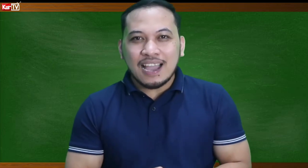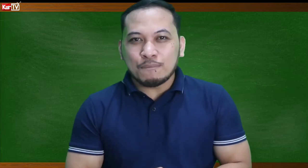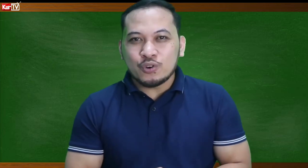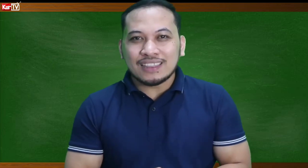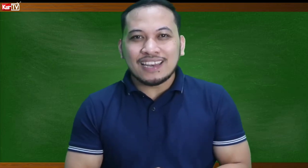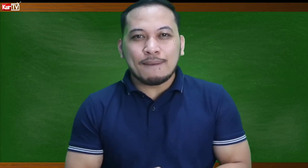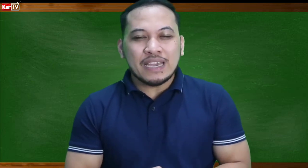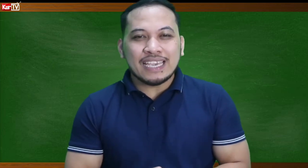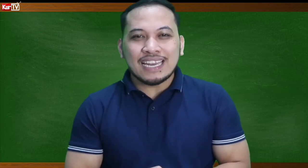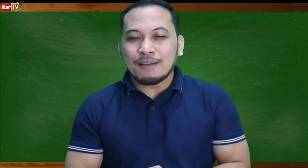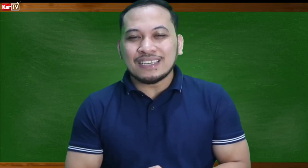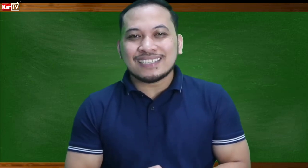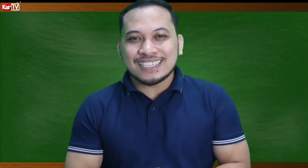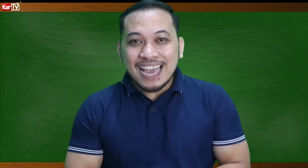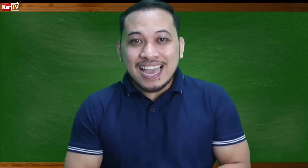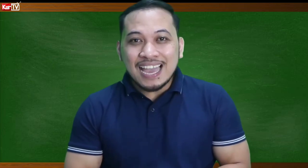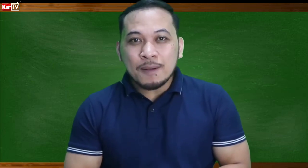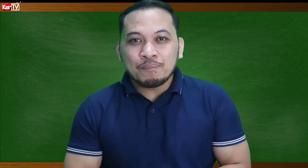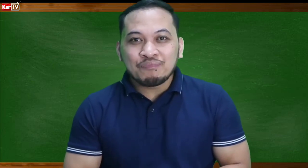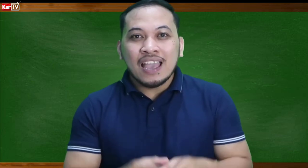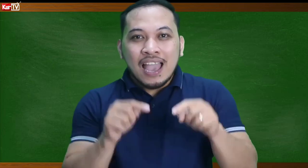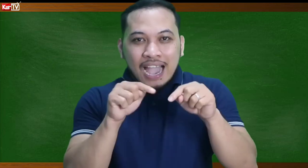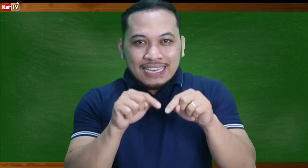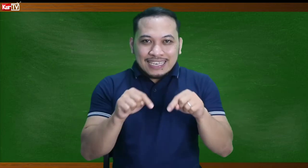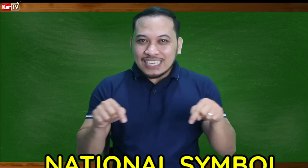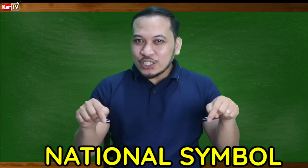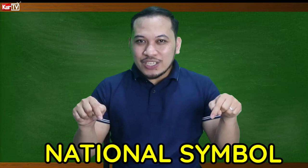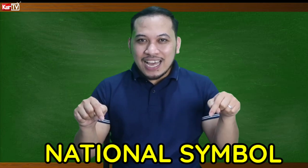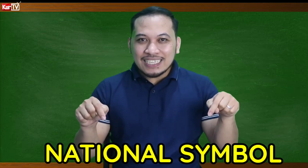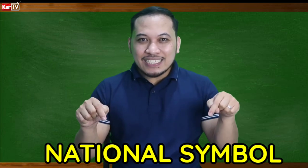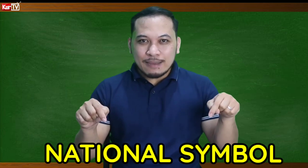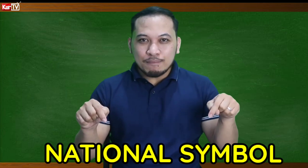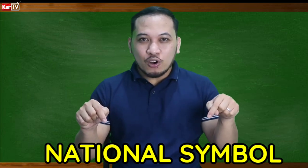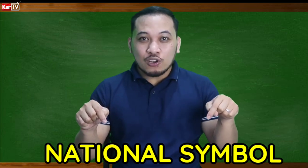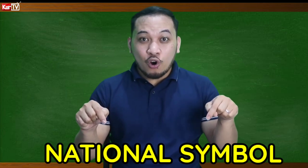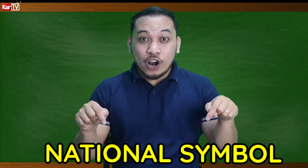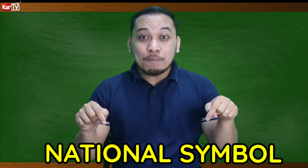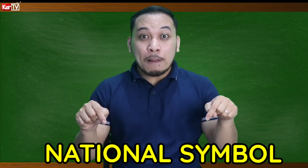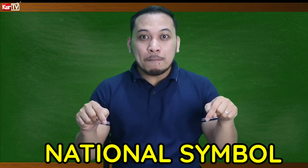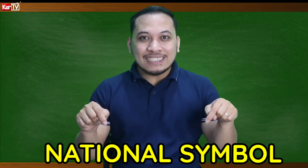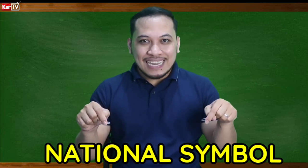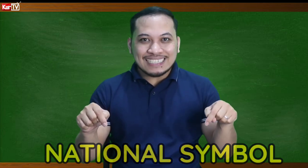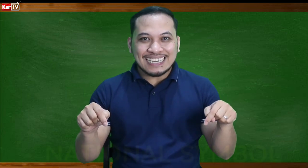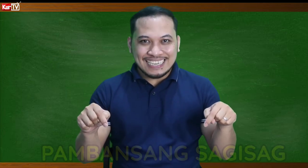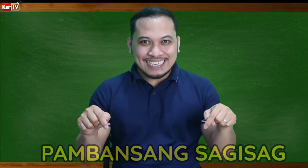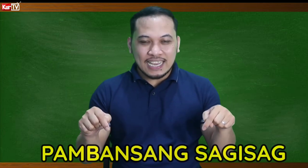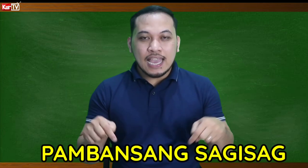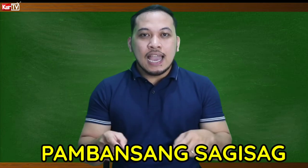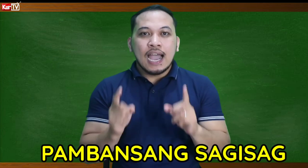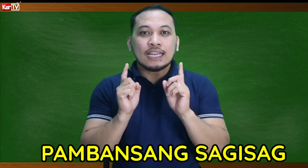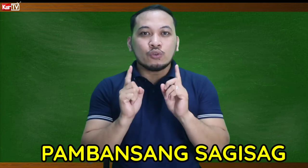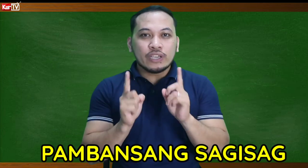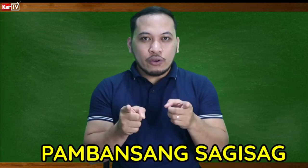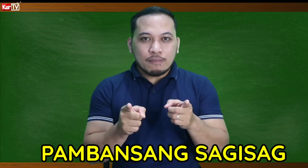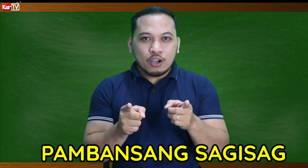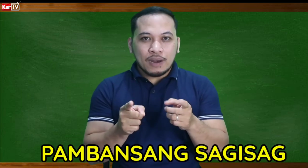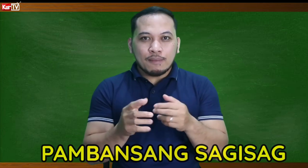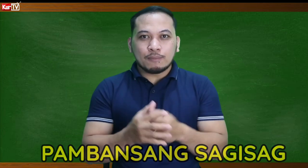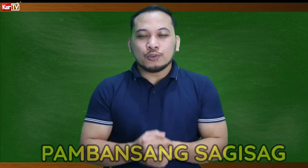po natin ay may kinalaman sa National Symbol or Pambansang Salisan. At kung ikaw ay bago pa lamang po sa